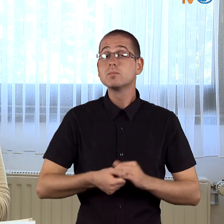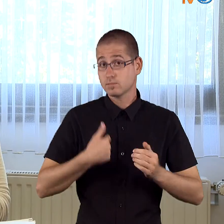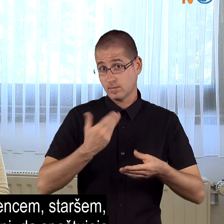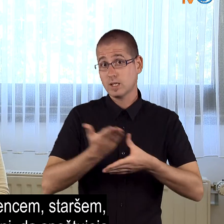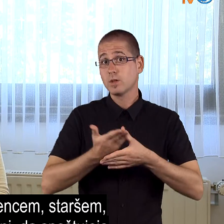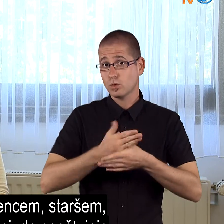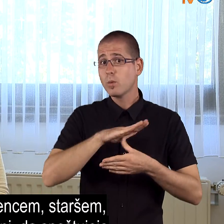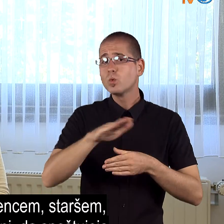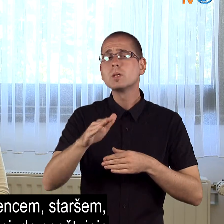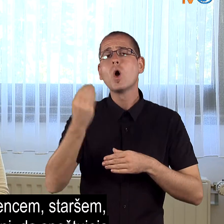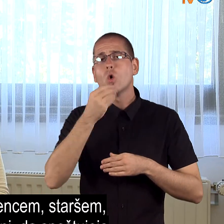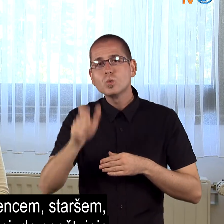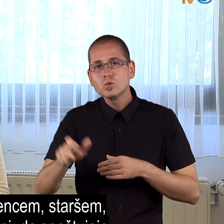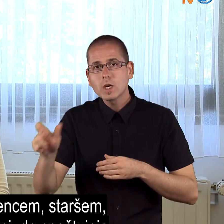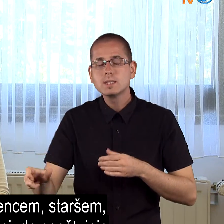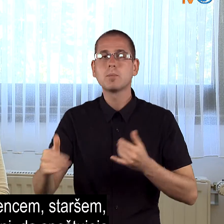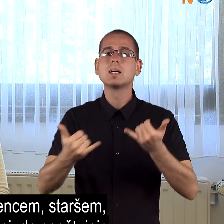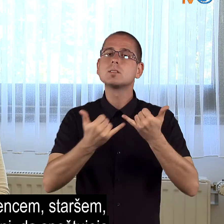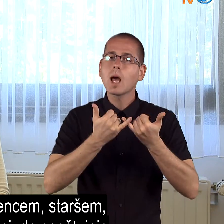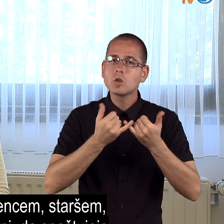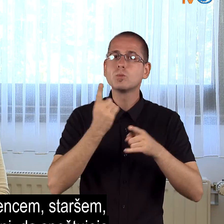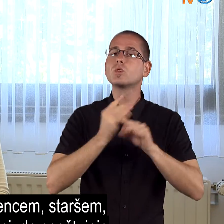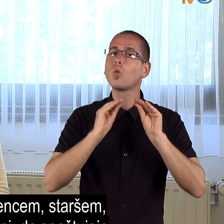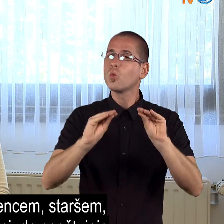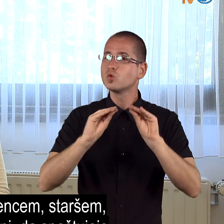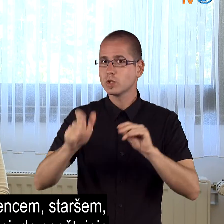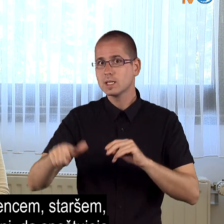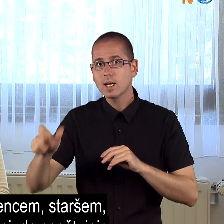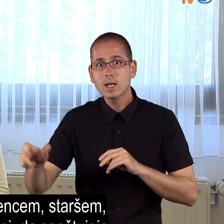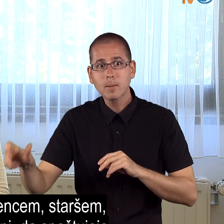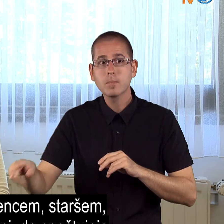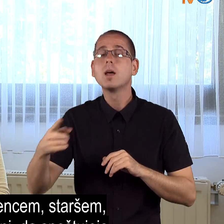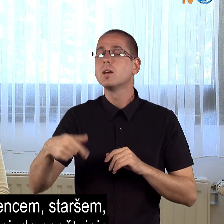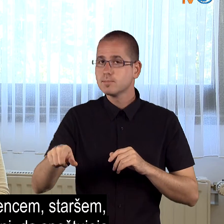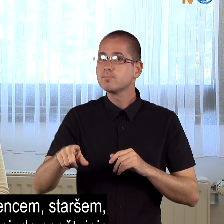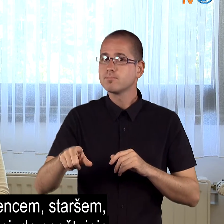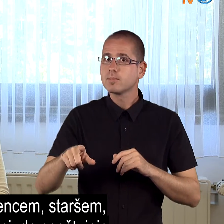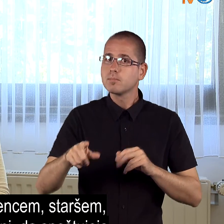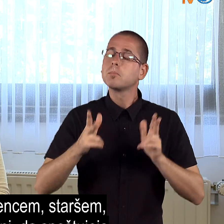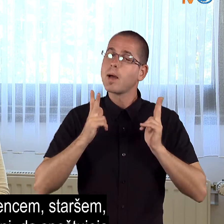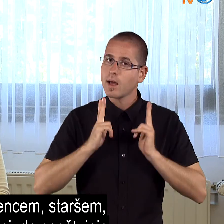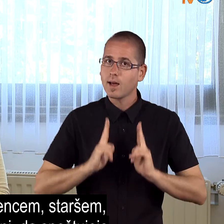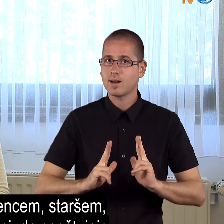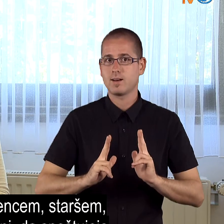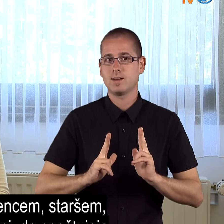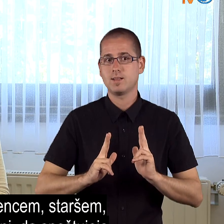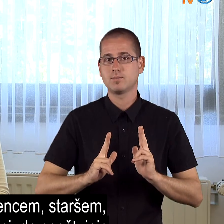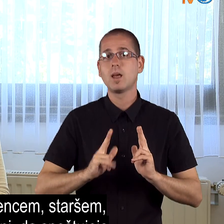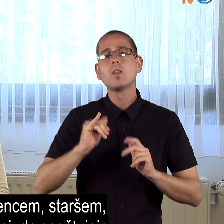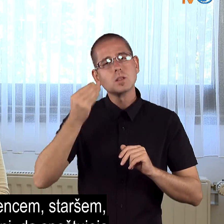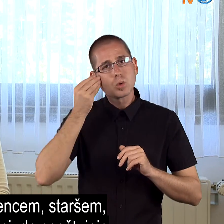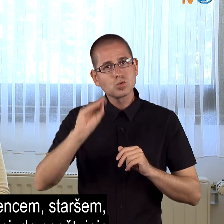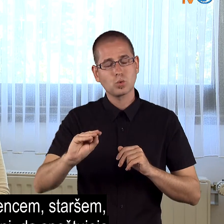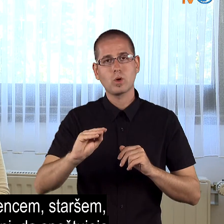Svetujemo vsem učencem, staršem, učiteljem, da so mirni,